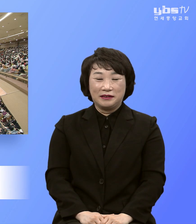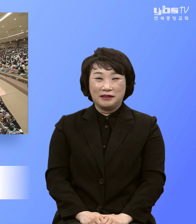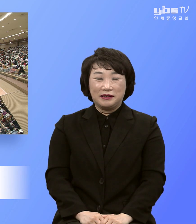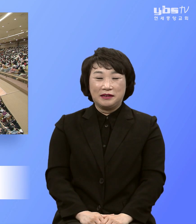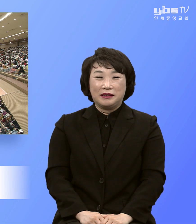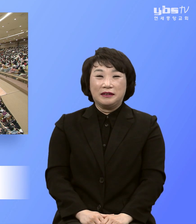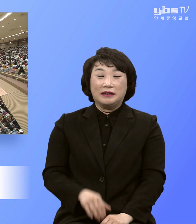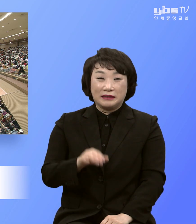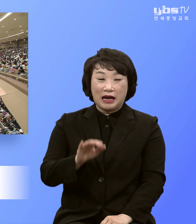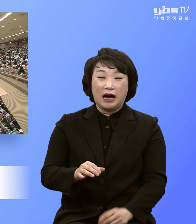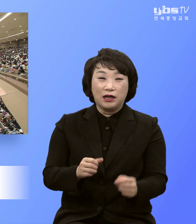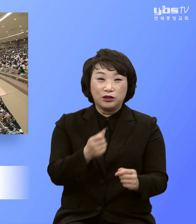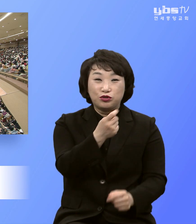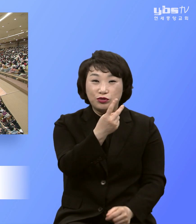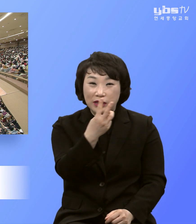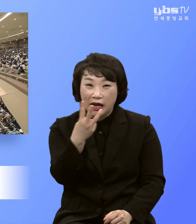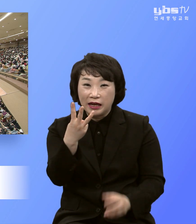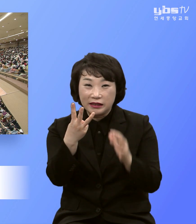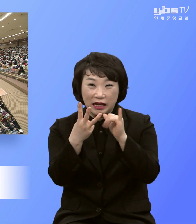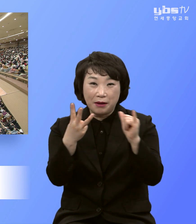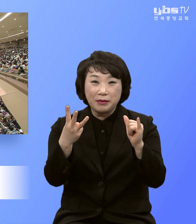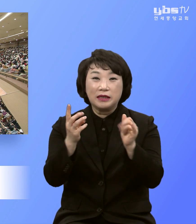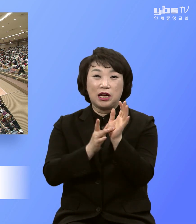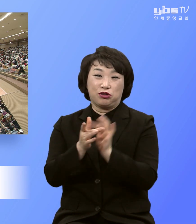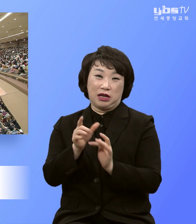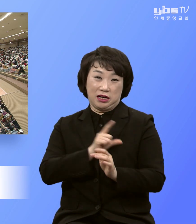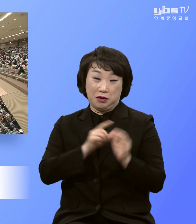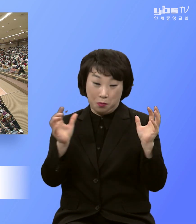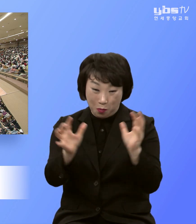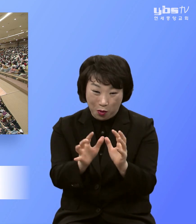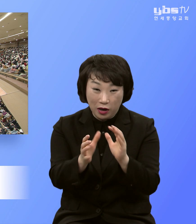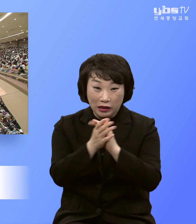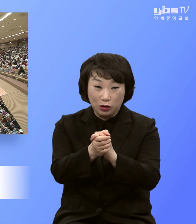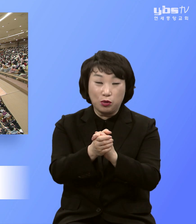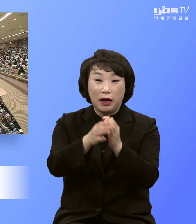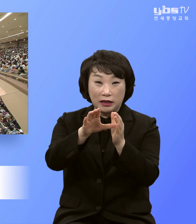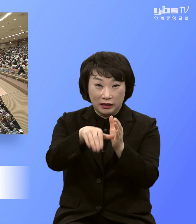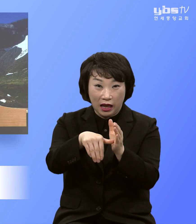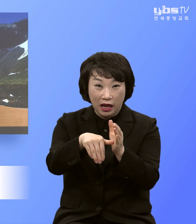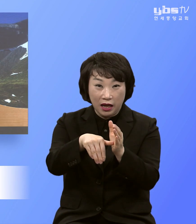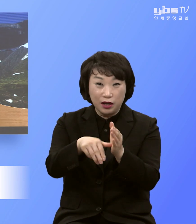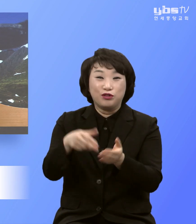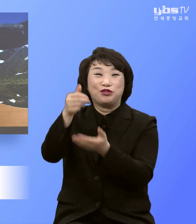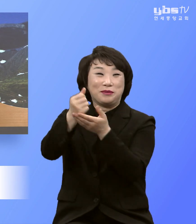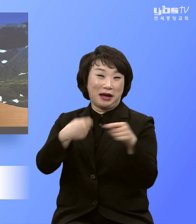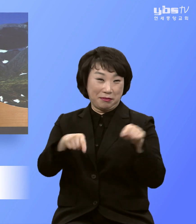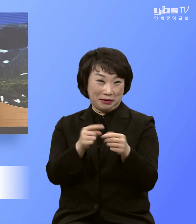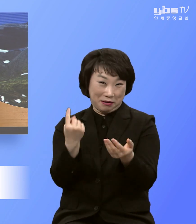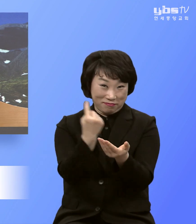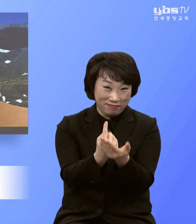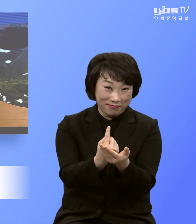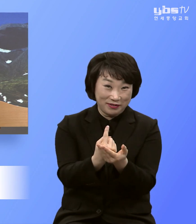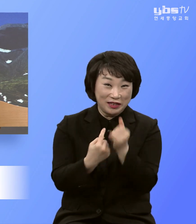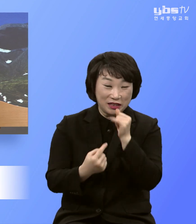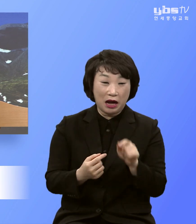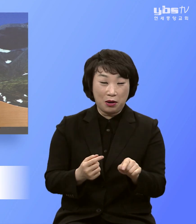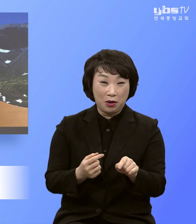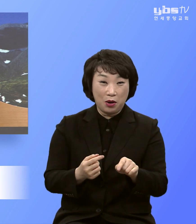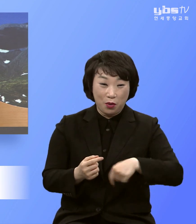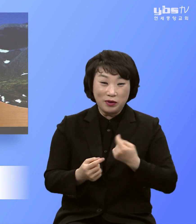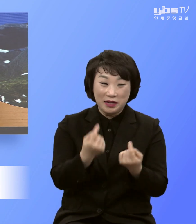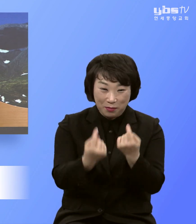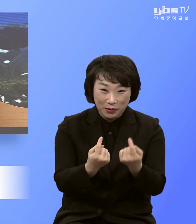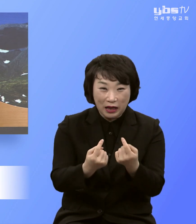그래서 두세 사람이 내 힘으로 모여서 기도할 때 주님이 함께 하신다.